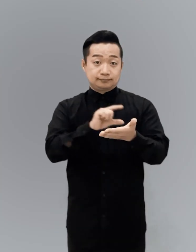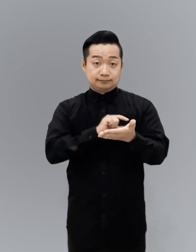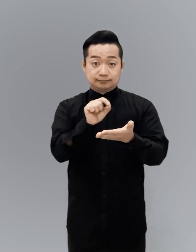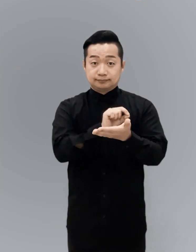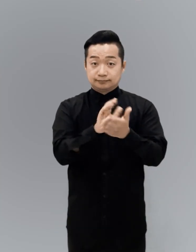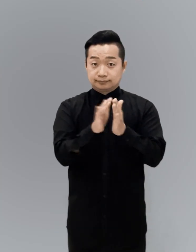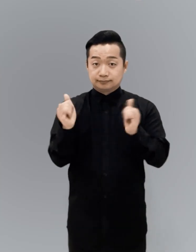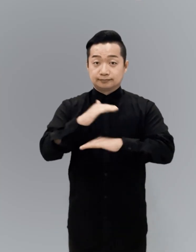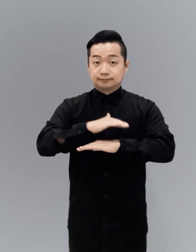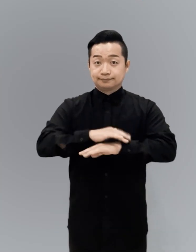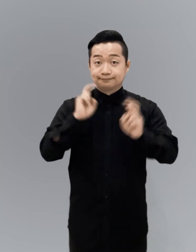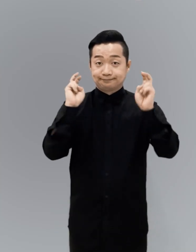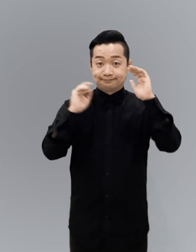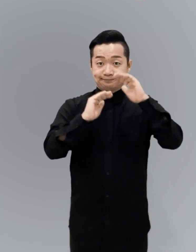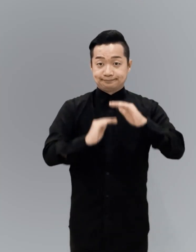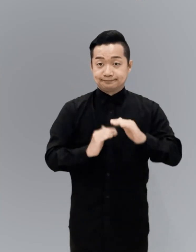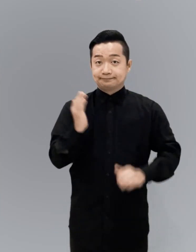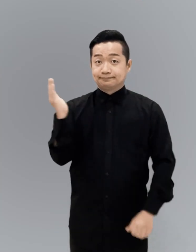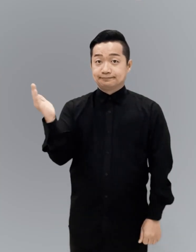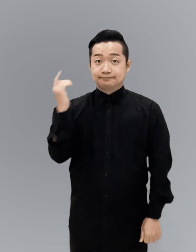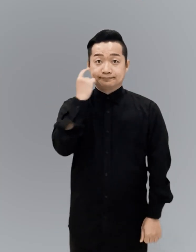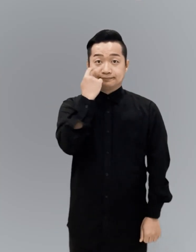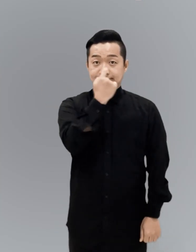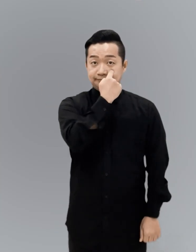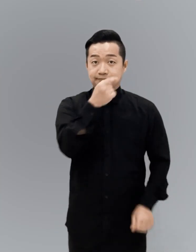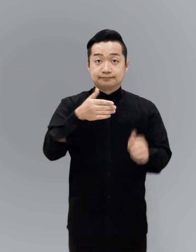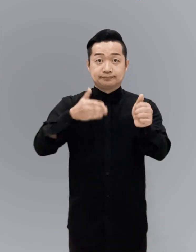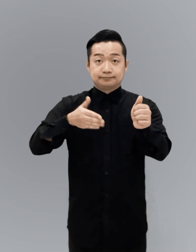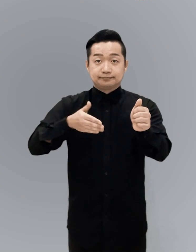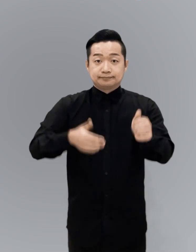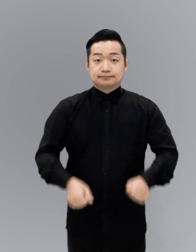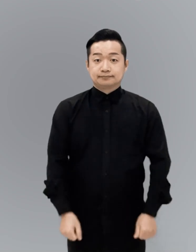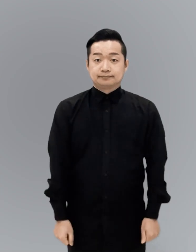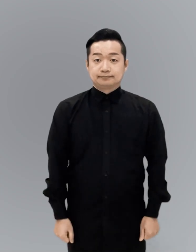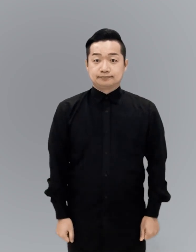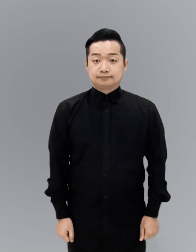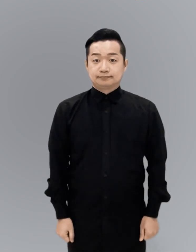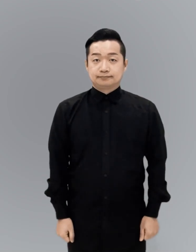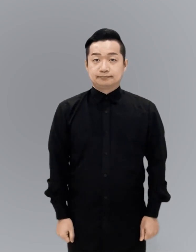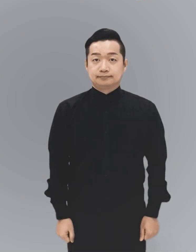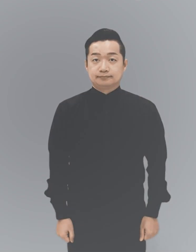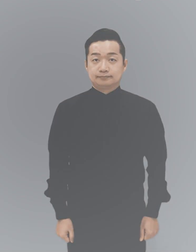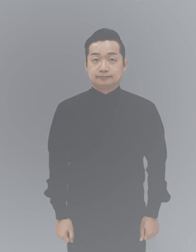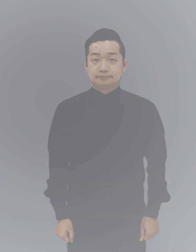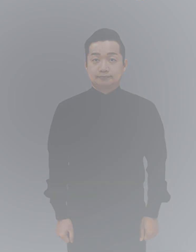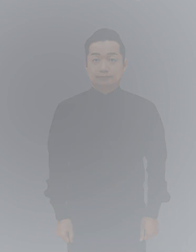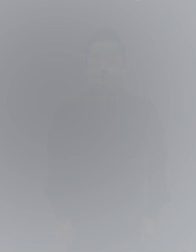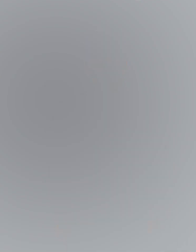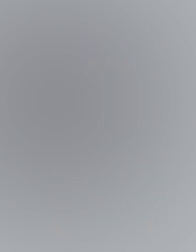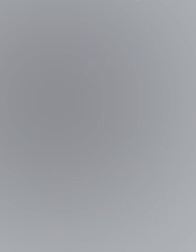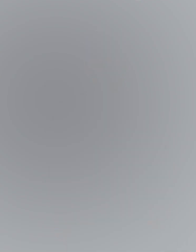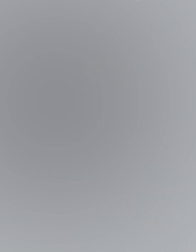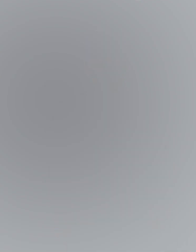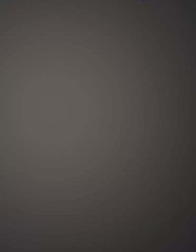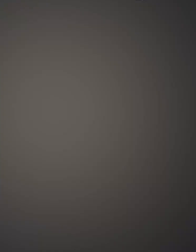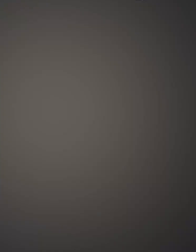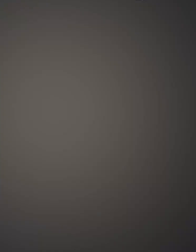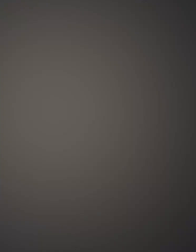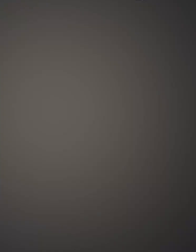도서명 스스로. 저자 신수지. 출판사 고래뱃소.